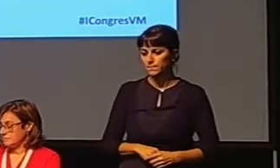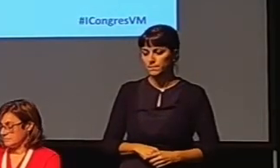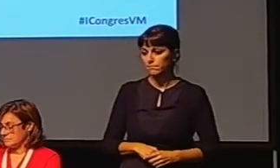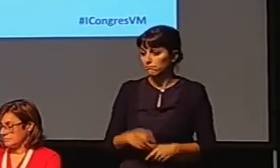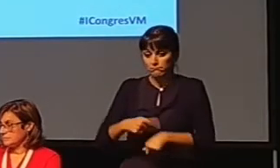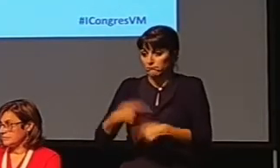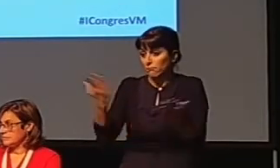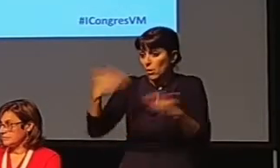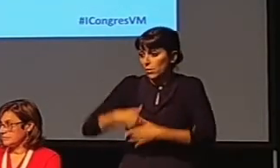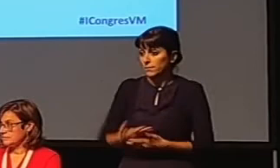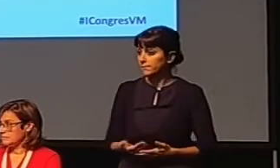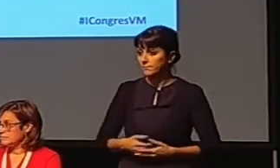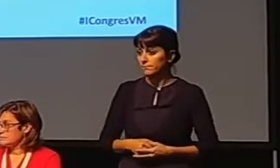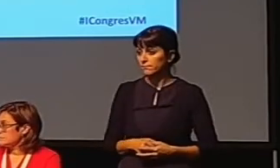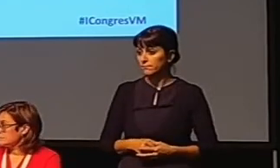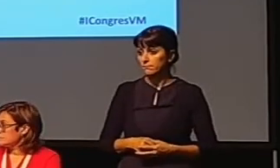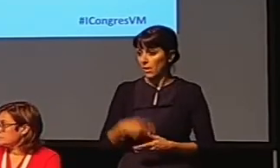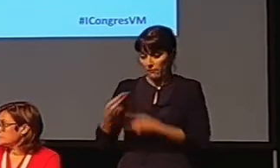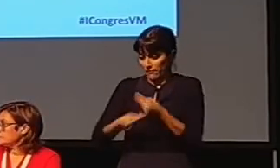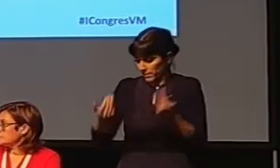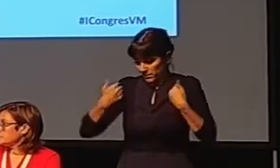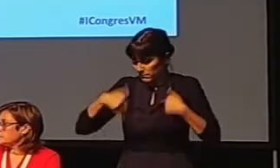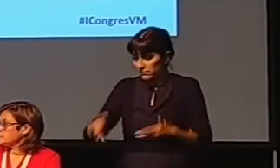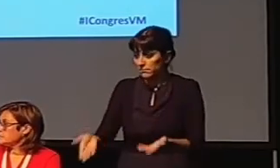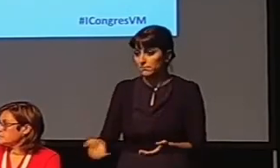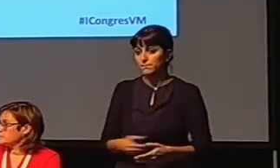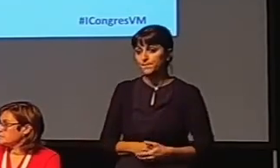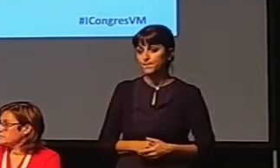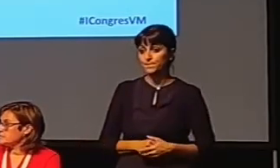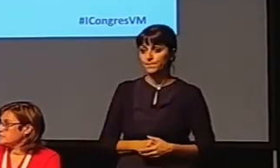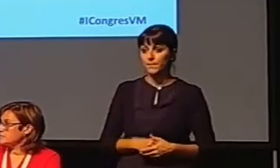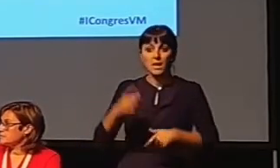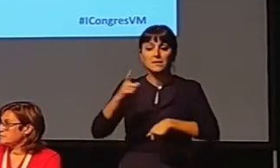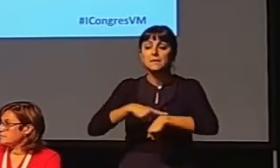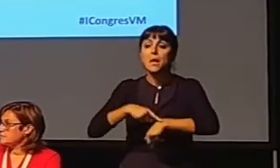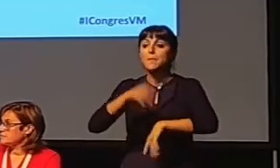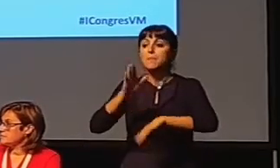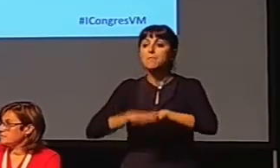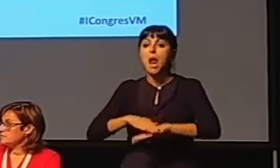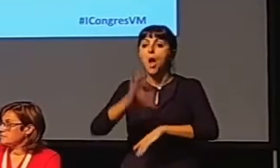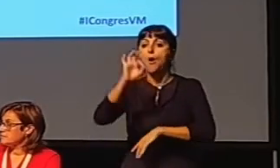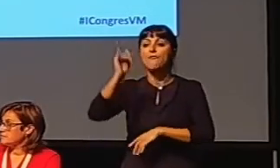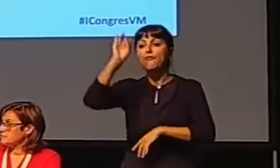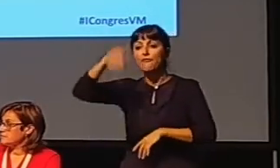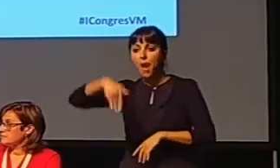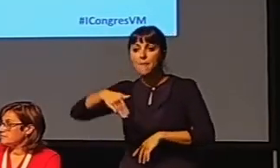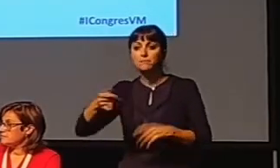No teniu més temps per poder-ho fer. Tant com no tenim més temps per tancar la UFAM.